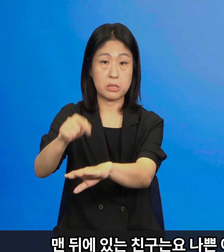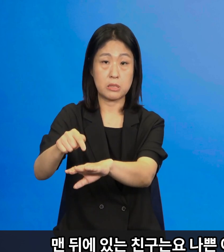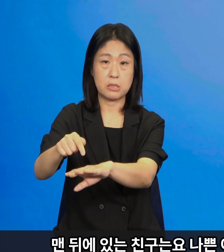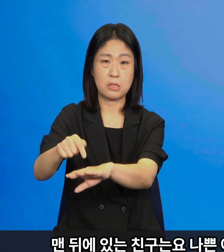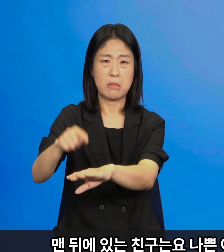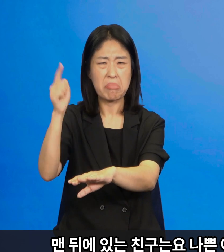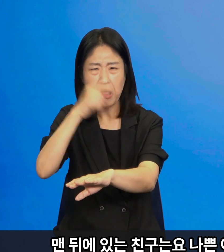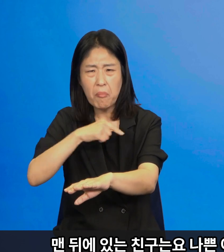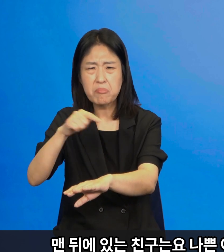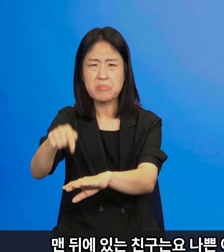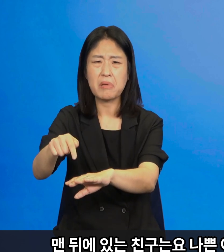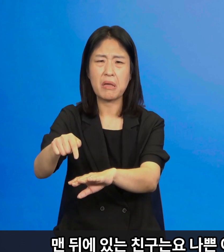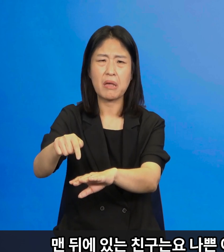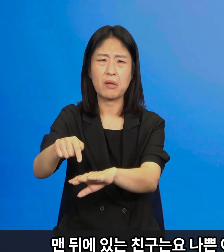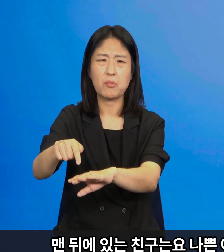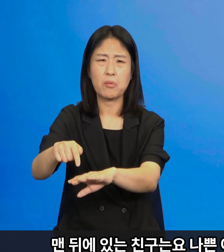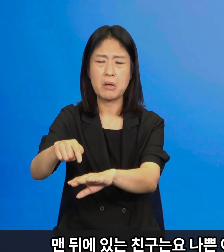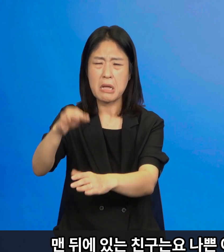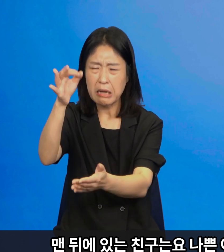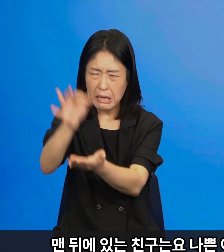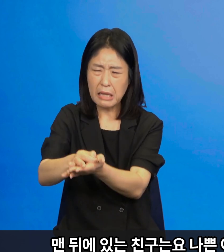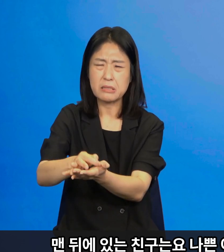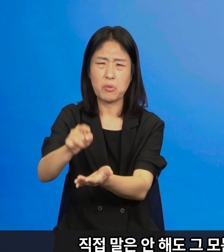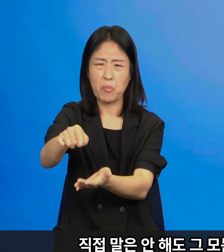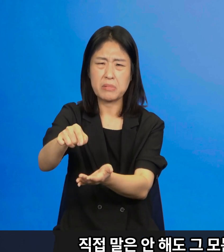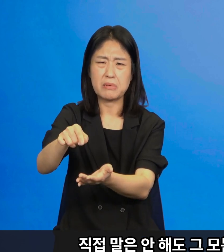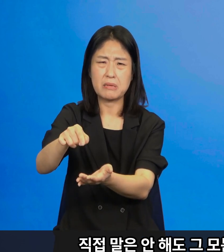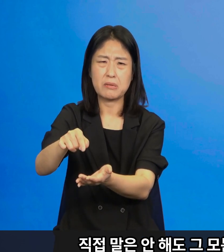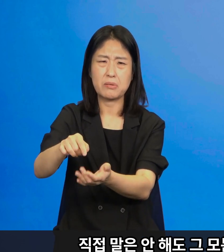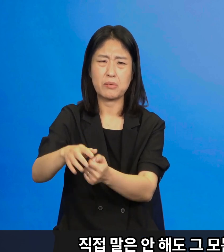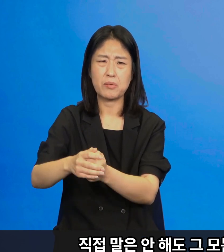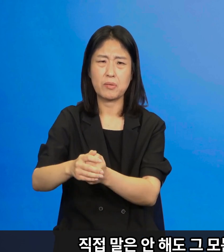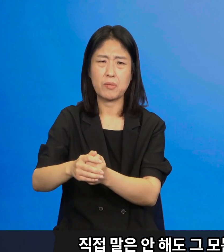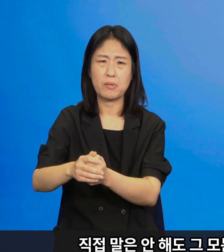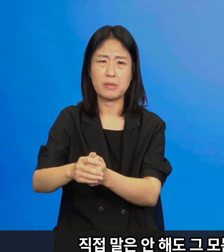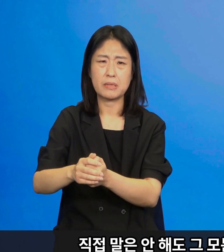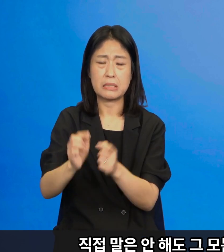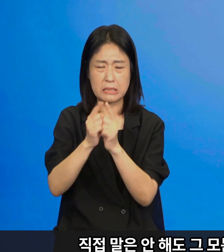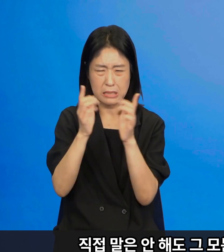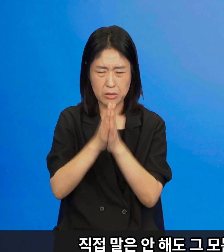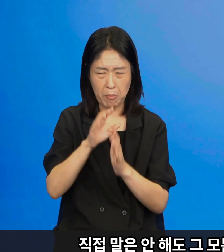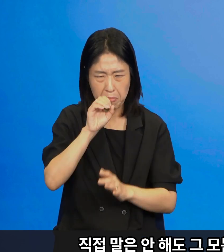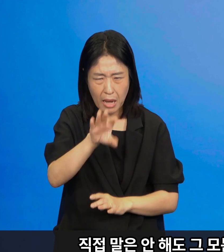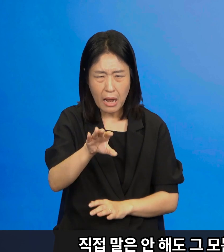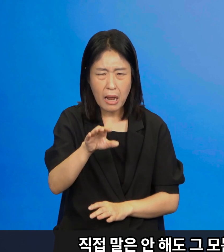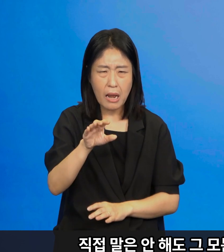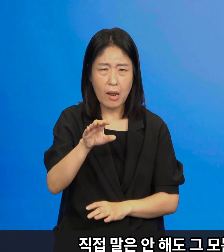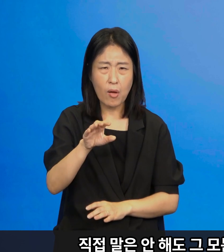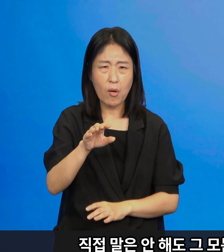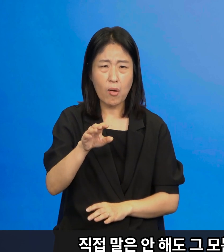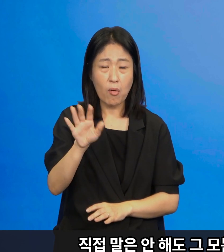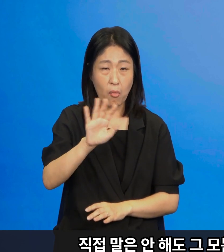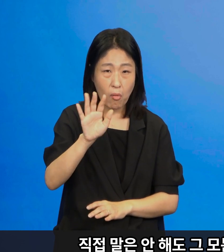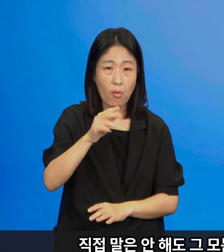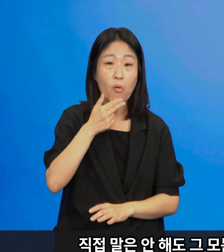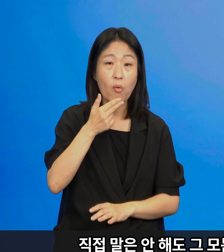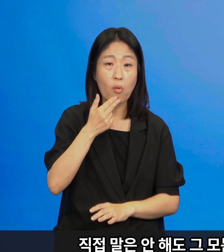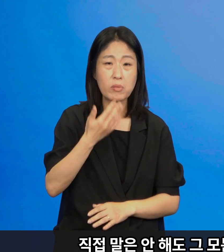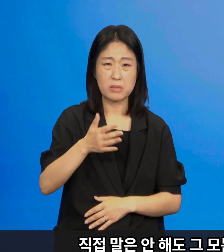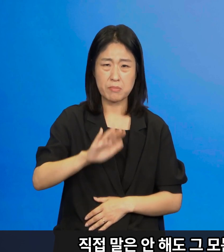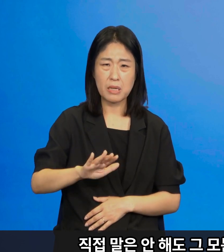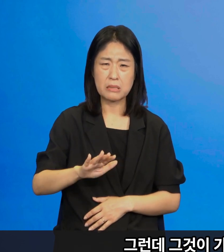아이, 무가치한 아이. 직접 말은 안 해도 그 모든 상황은 그렇게 가는